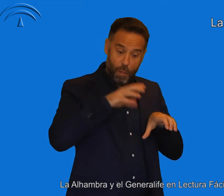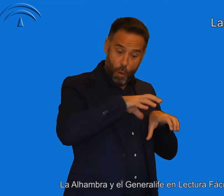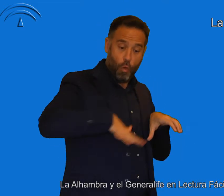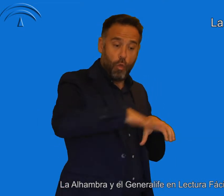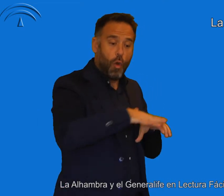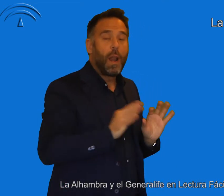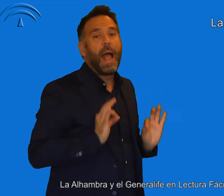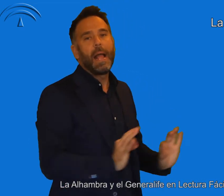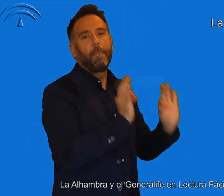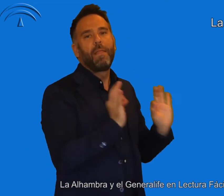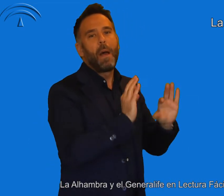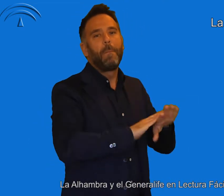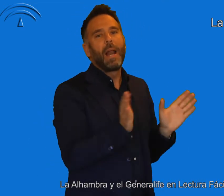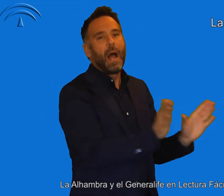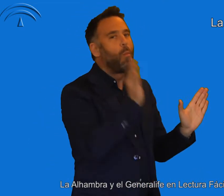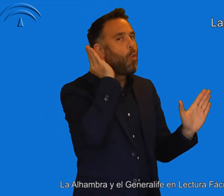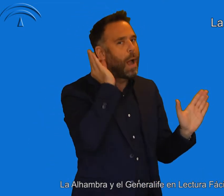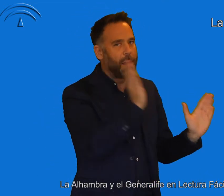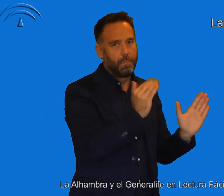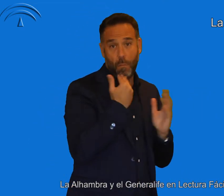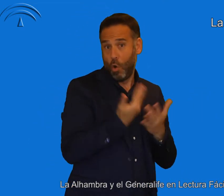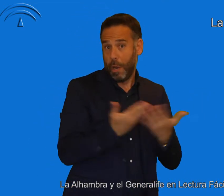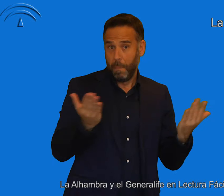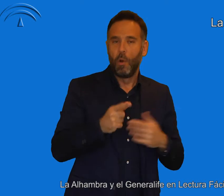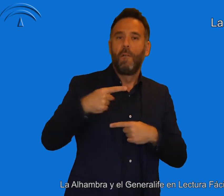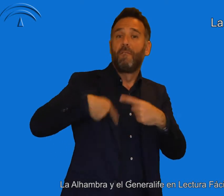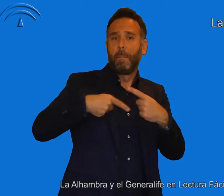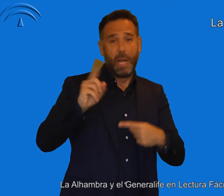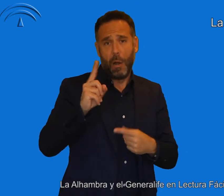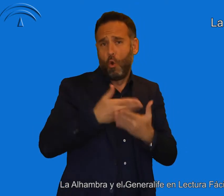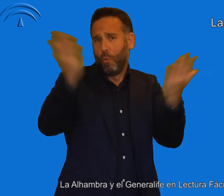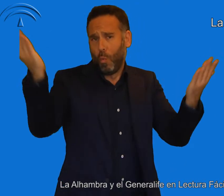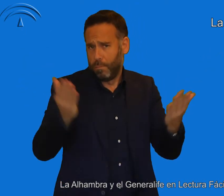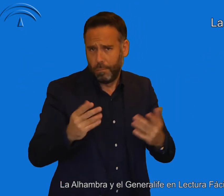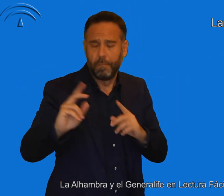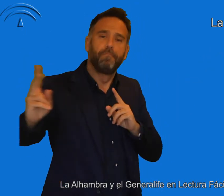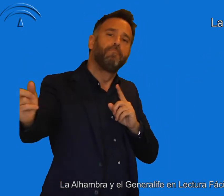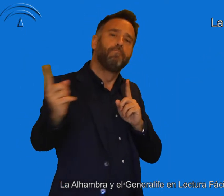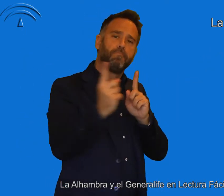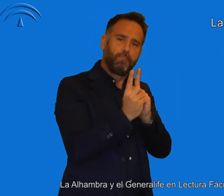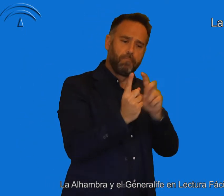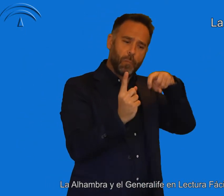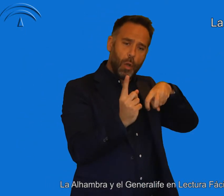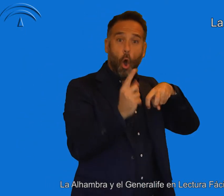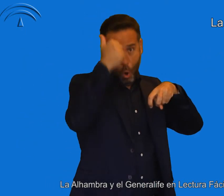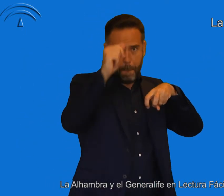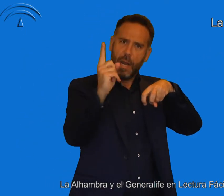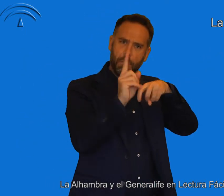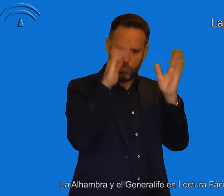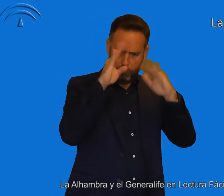los palacios había espacios exclusivos para las mujeres. Cuando había invitados que no eran de la familia,